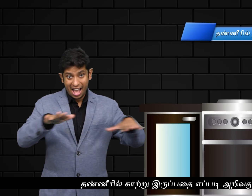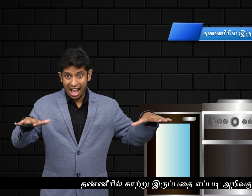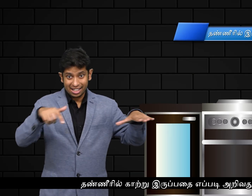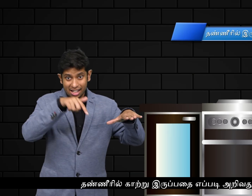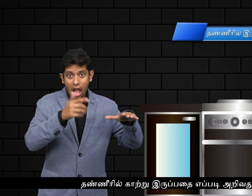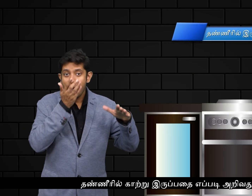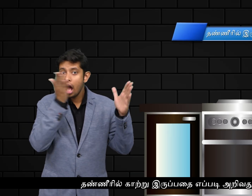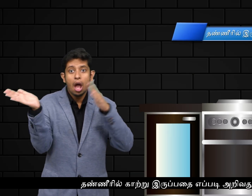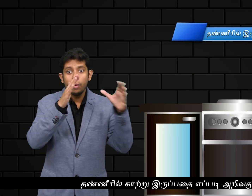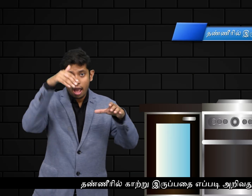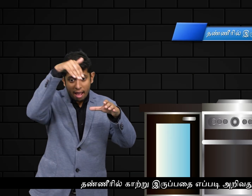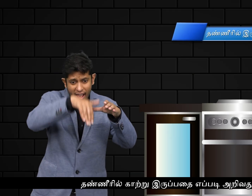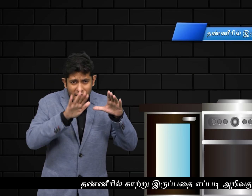தண்ணீரில் காற்று இருப்பதை எப்படி அறிவது?